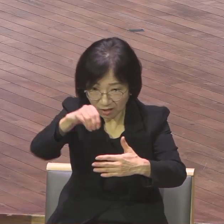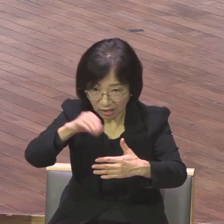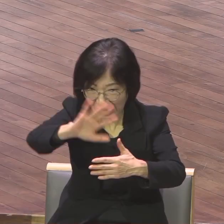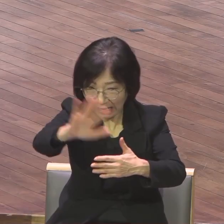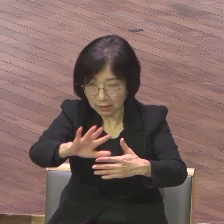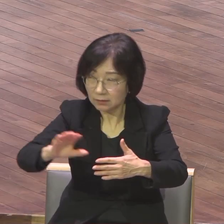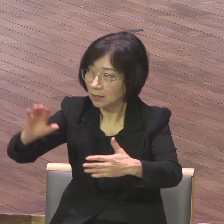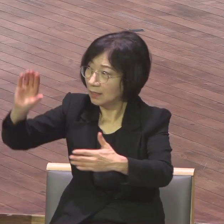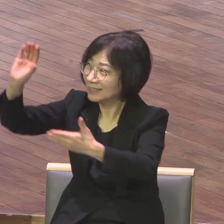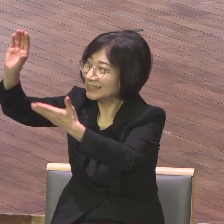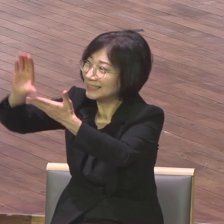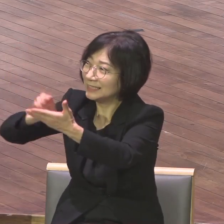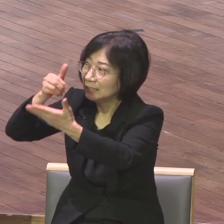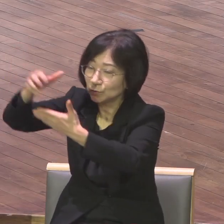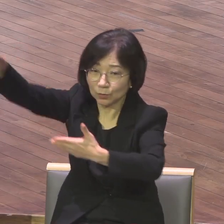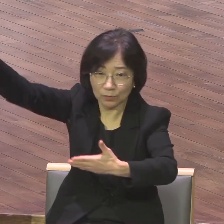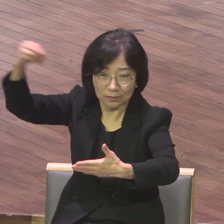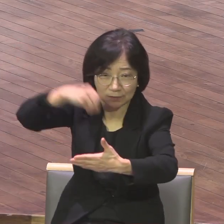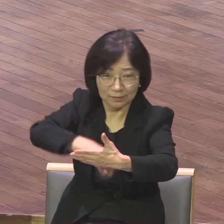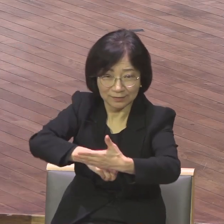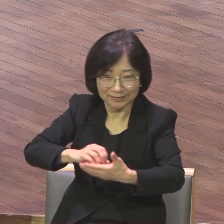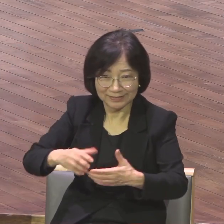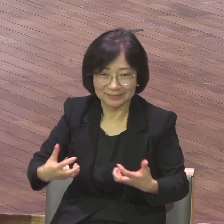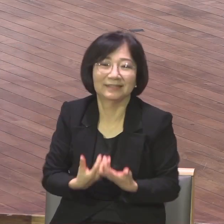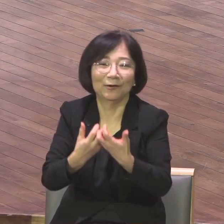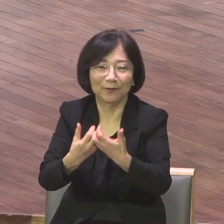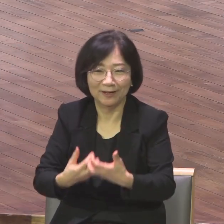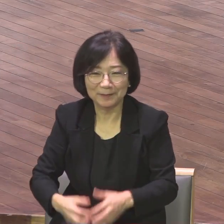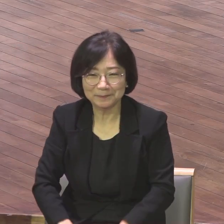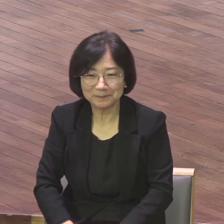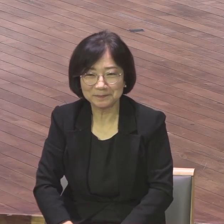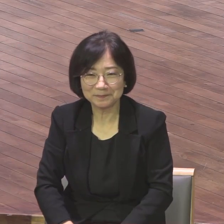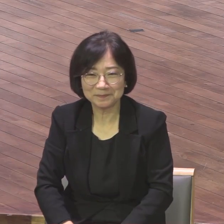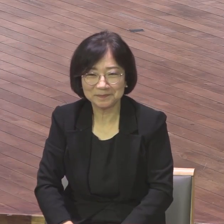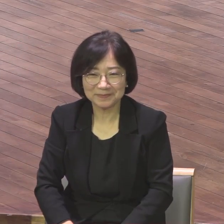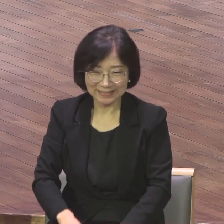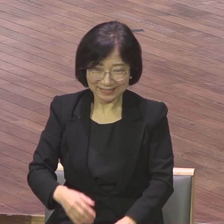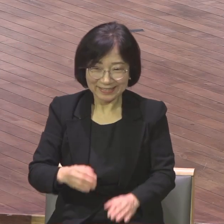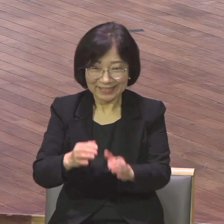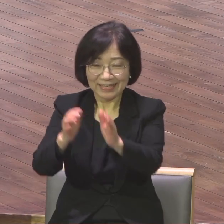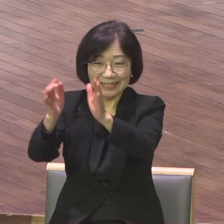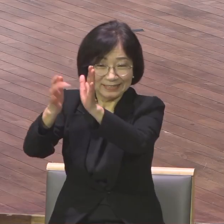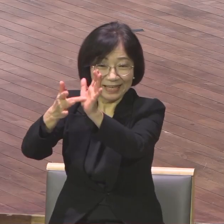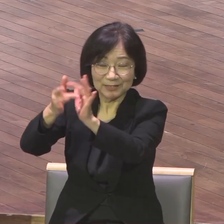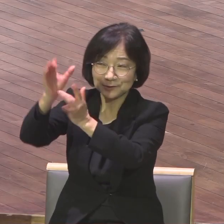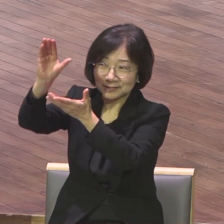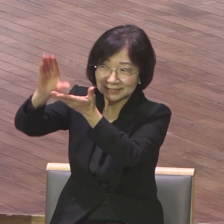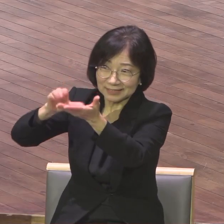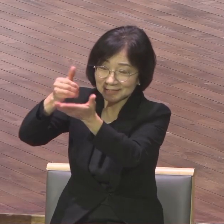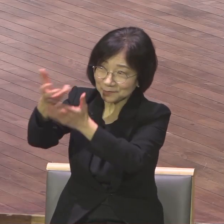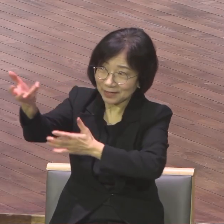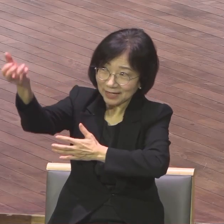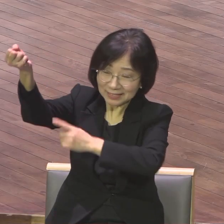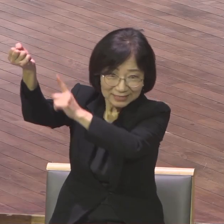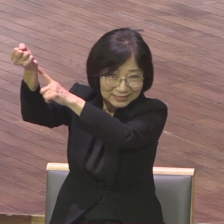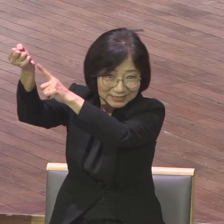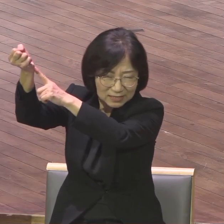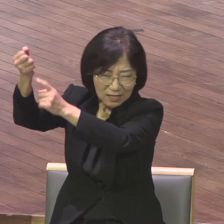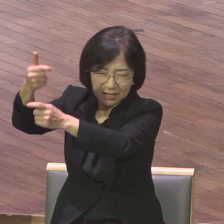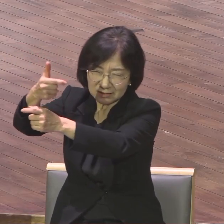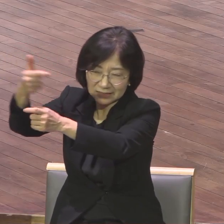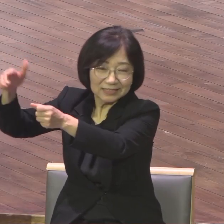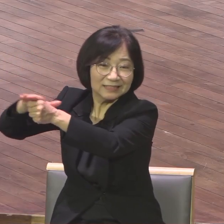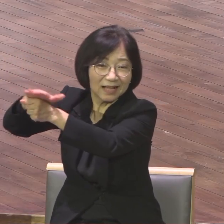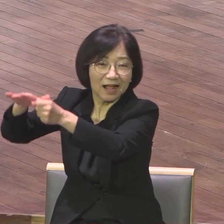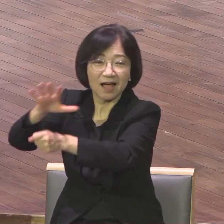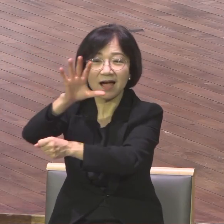아니면 할 수 없어요. 그리스도로 채우는 것이다. 정말 예수 그리스도 안에 담겨져 있는 풍성한 사랑,